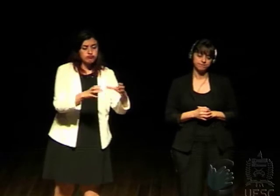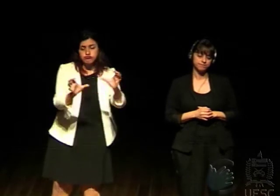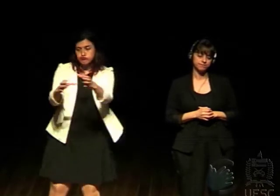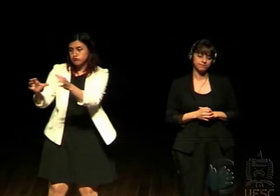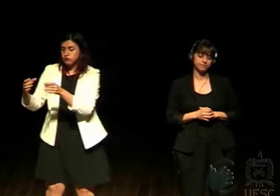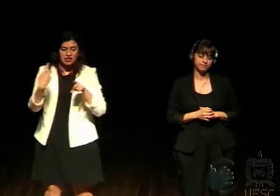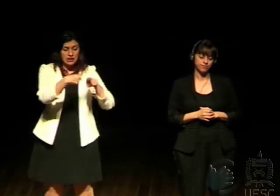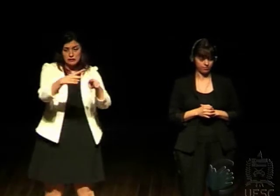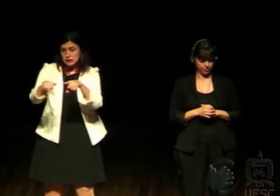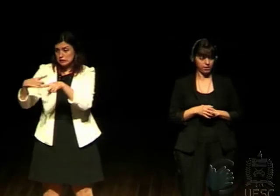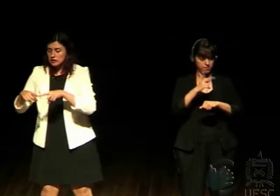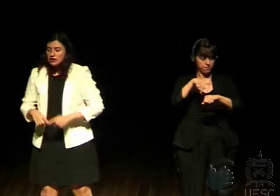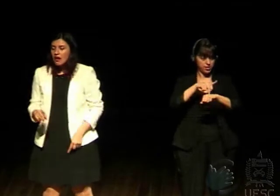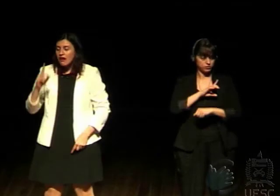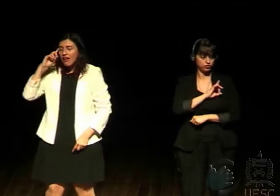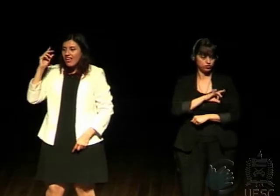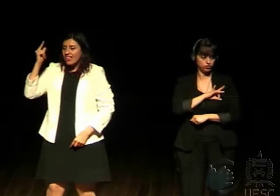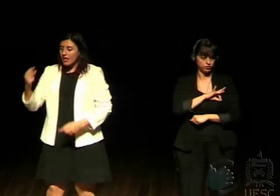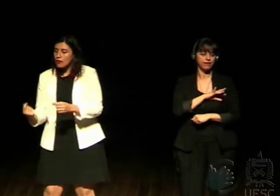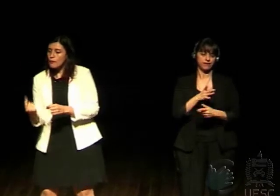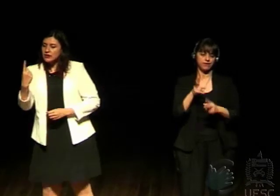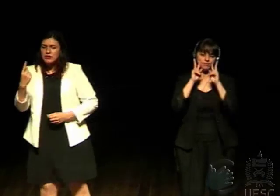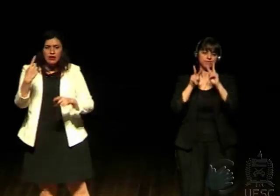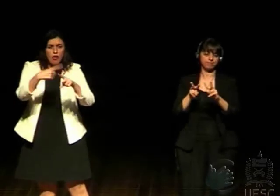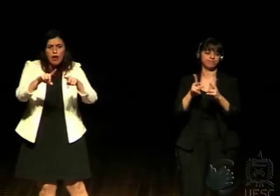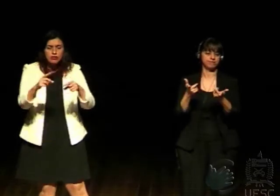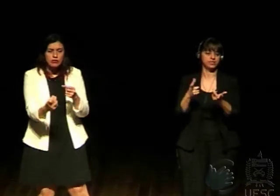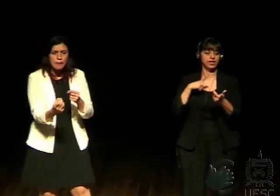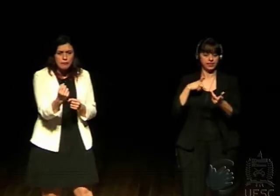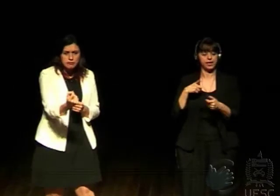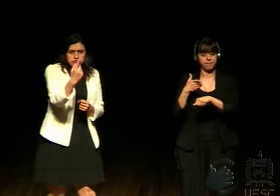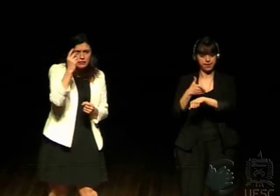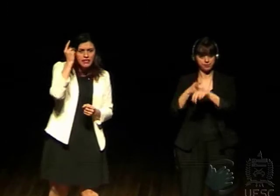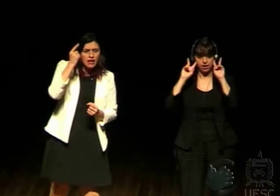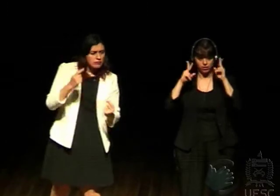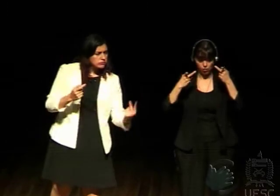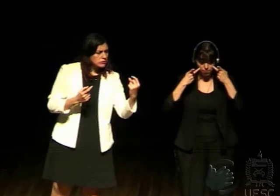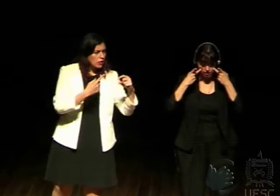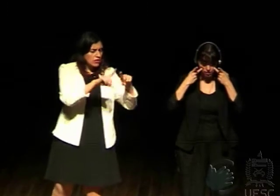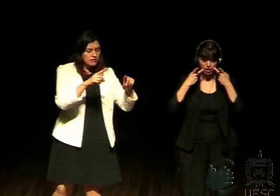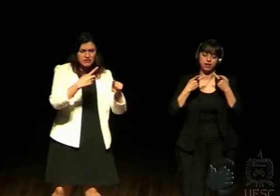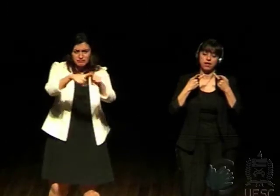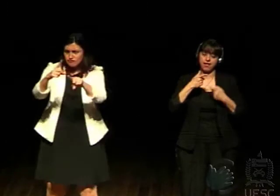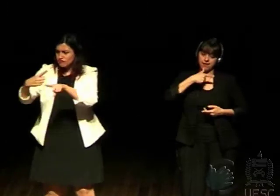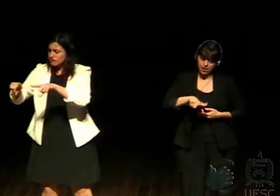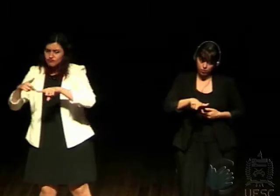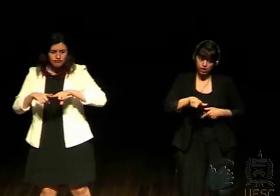Ahora, ¿cómo en nuestro país hemos participado de este tema del reconocimiento de la lengua de la política